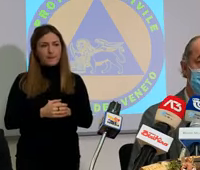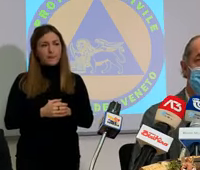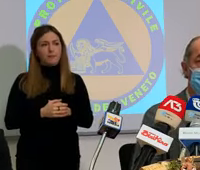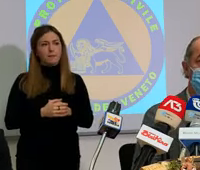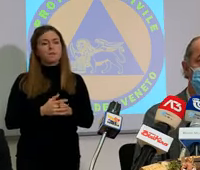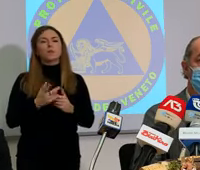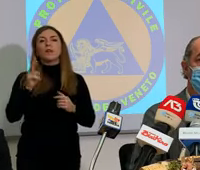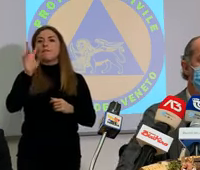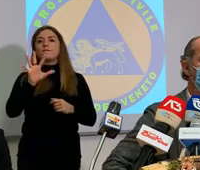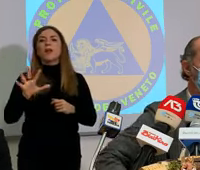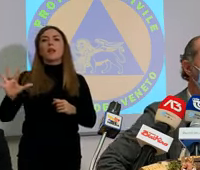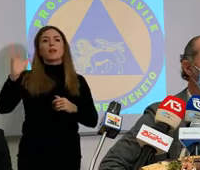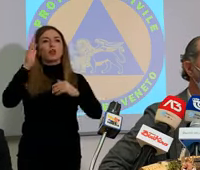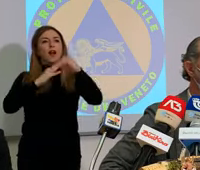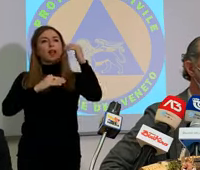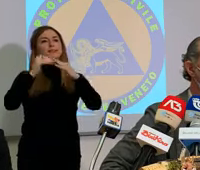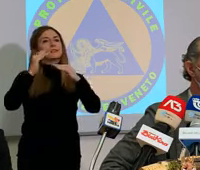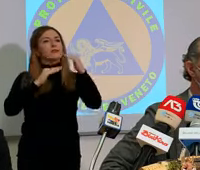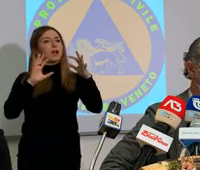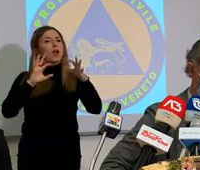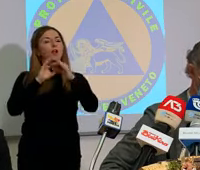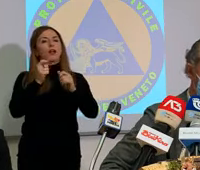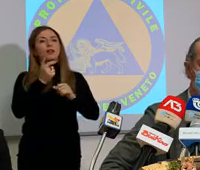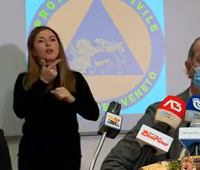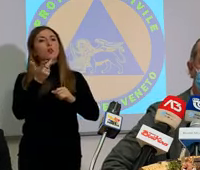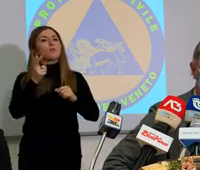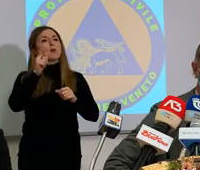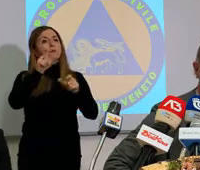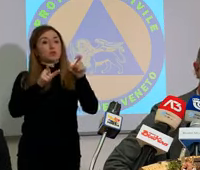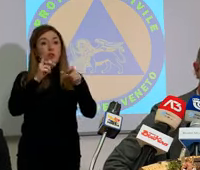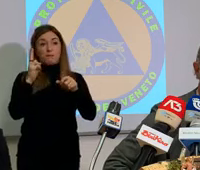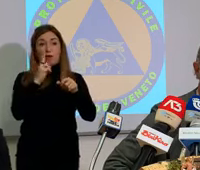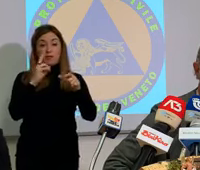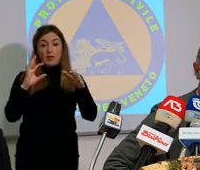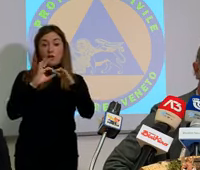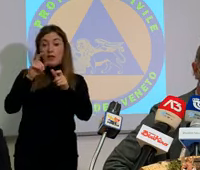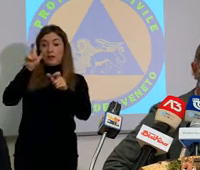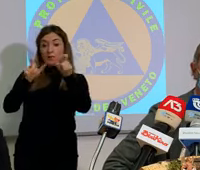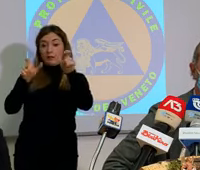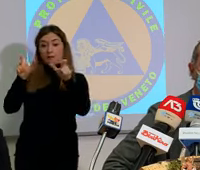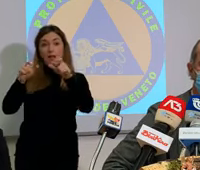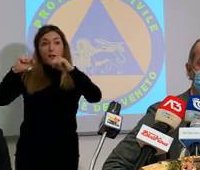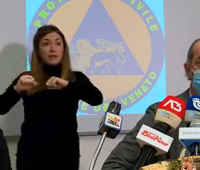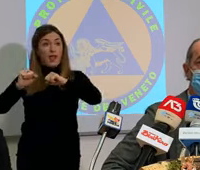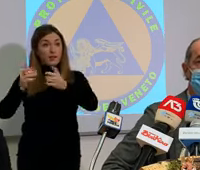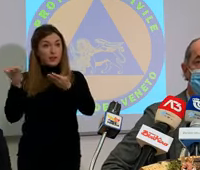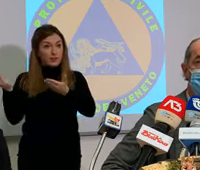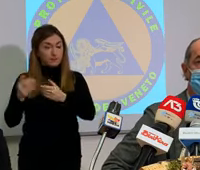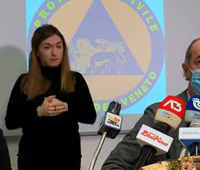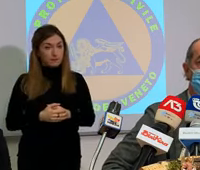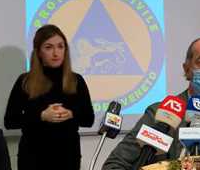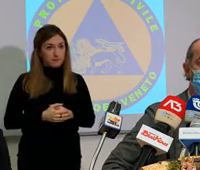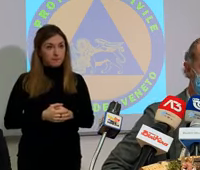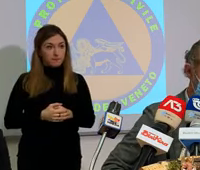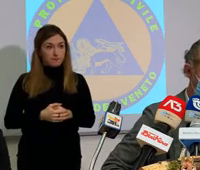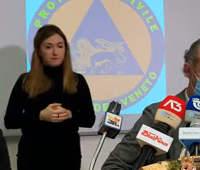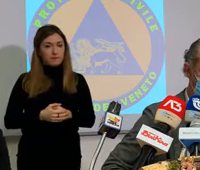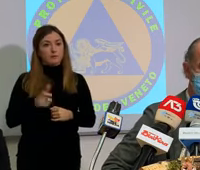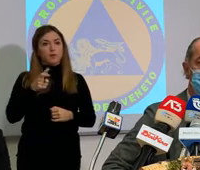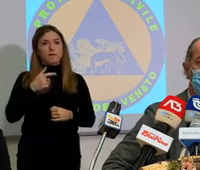del veneto in base i morti covi su popolazione perché capite che i